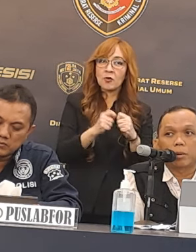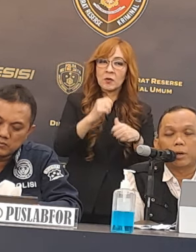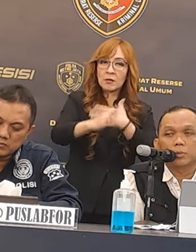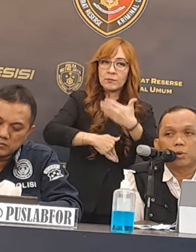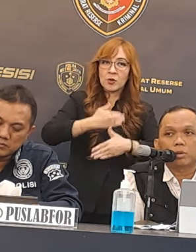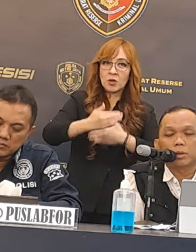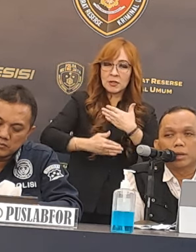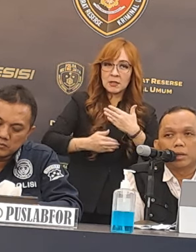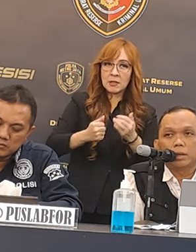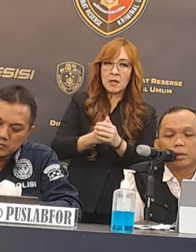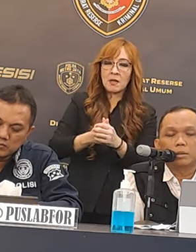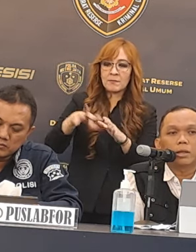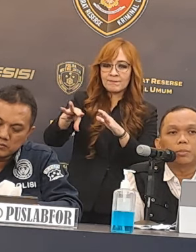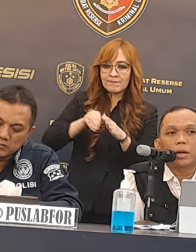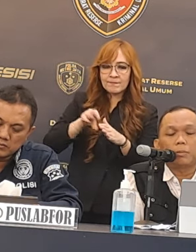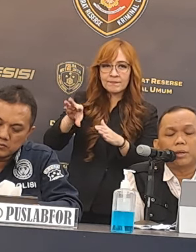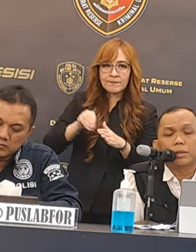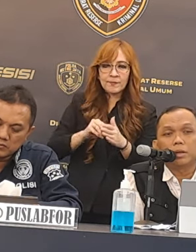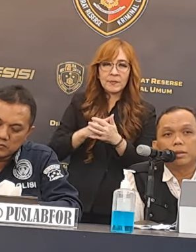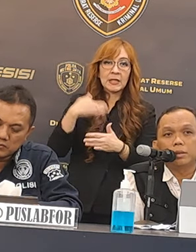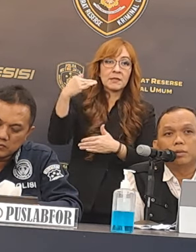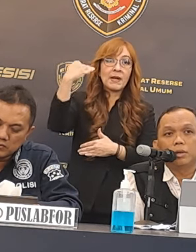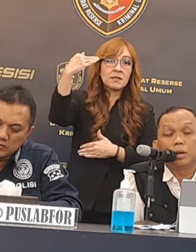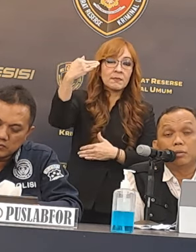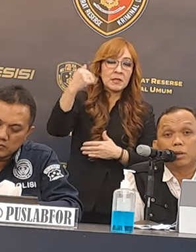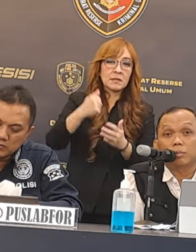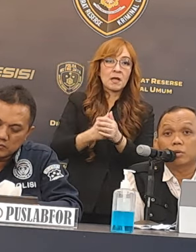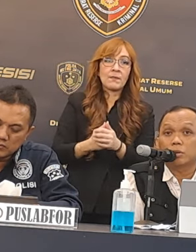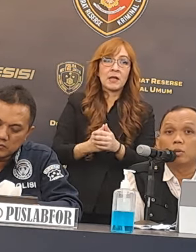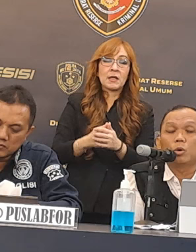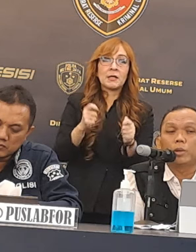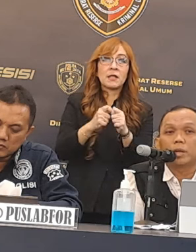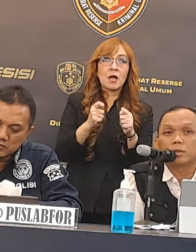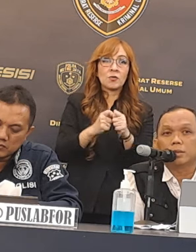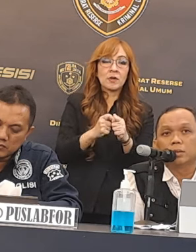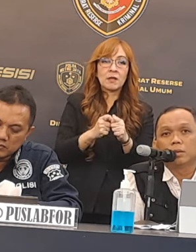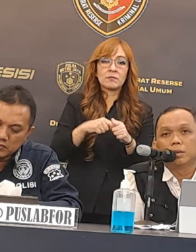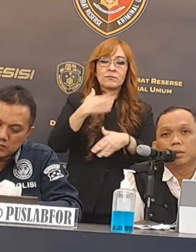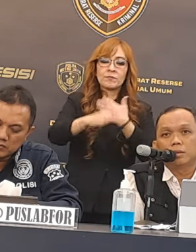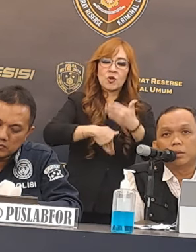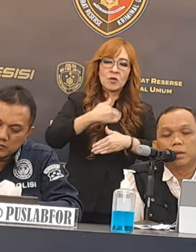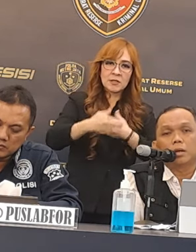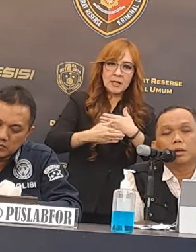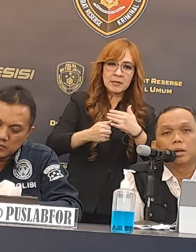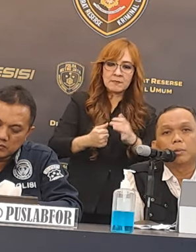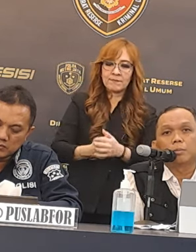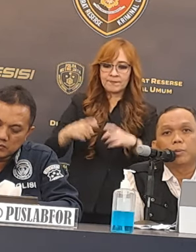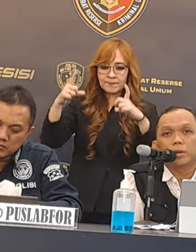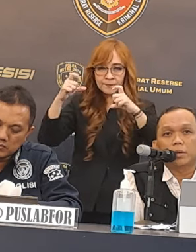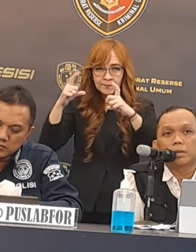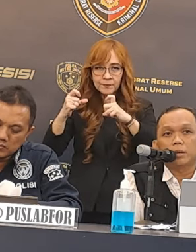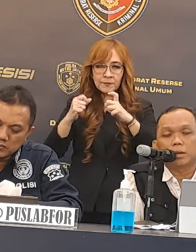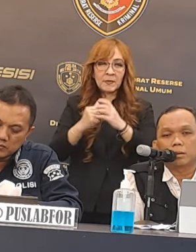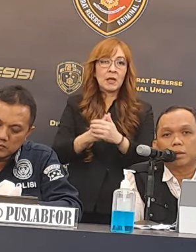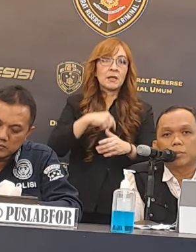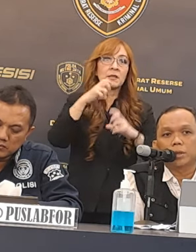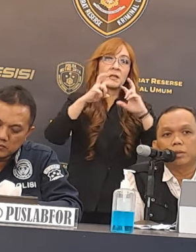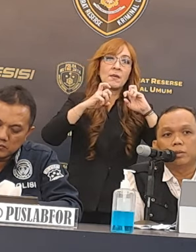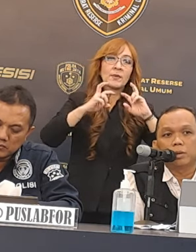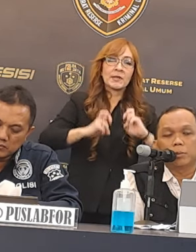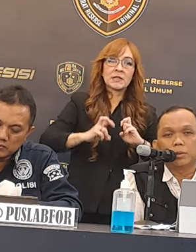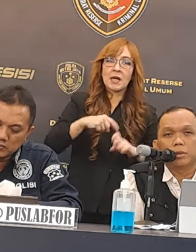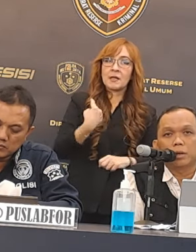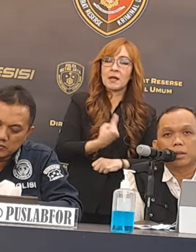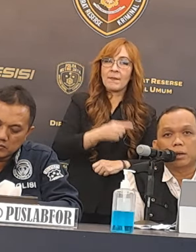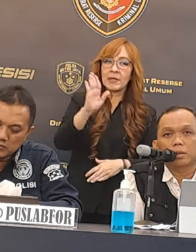proses backup export yang setiap tahapannya itu dilakukan proses dokumentasi. Sehingga dalam pemeriksaannya kami